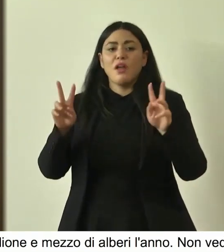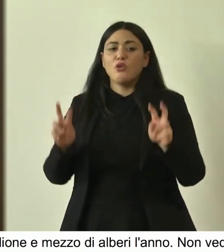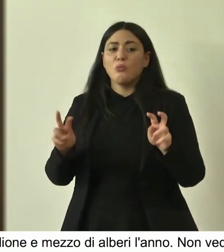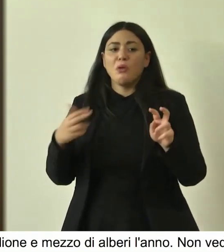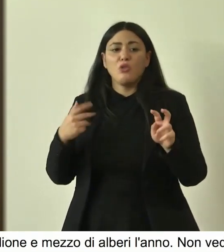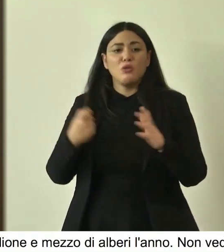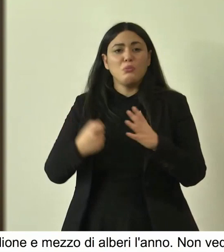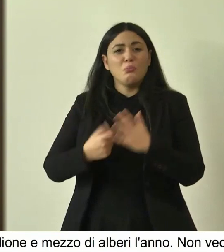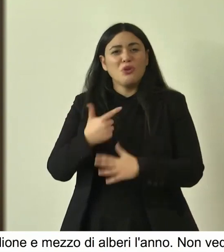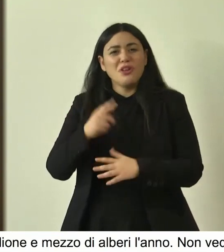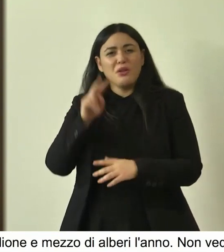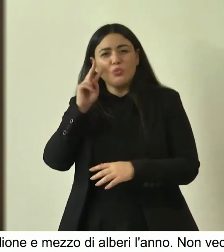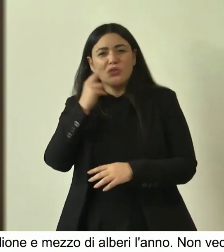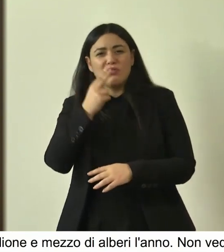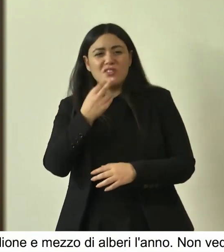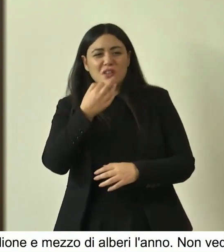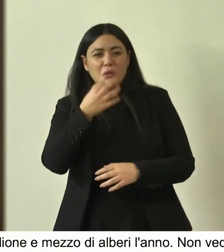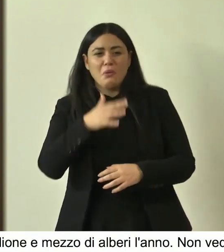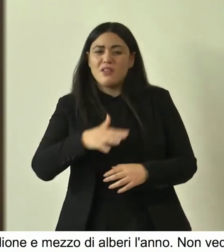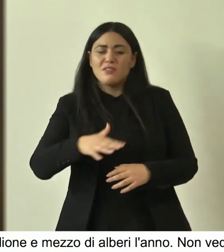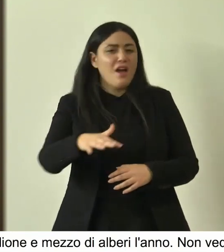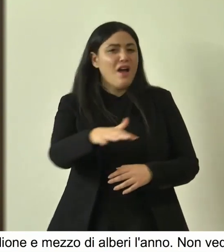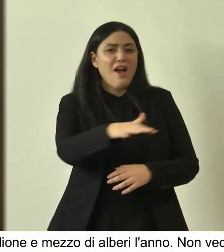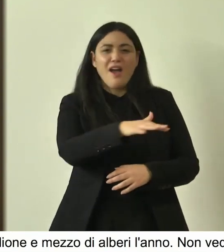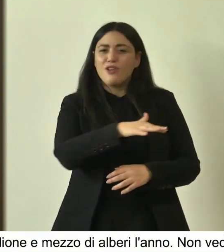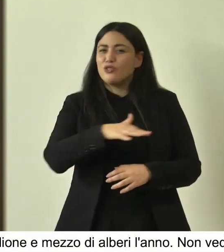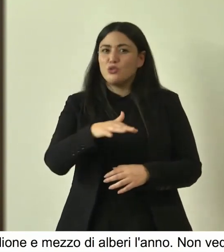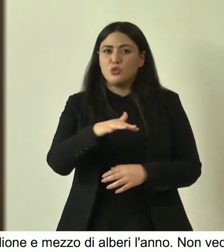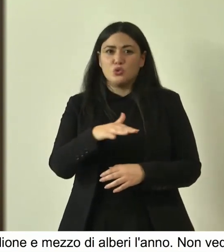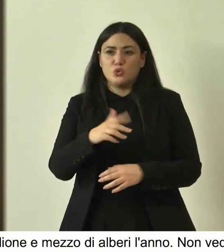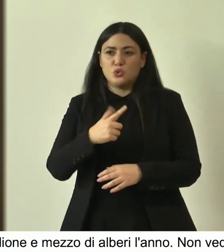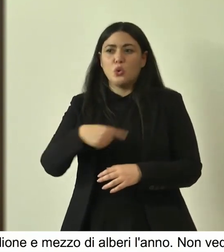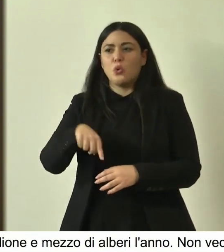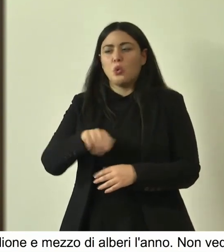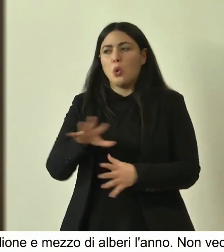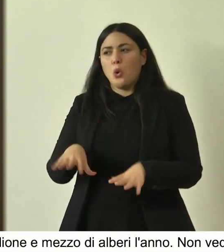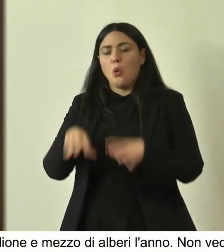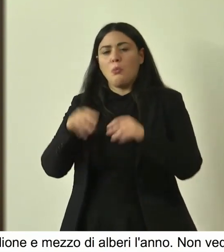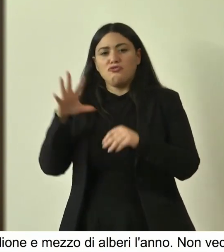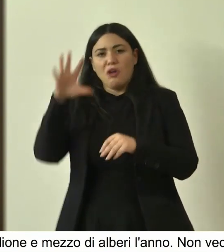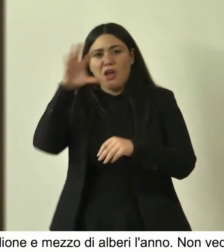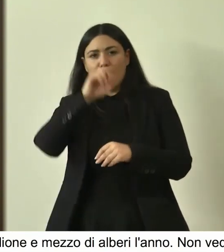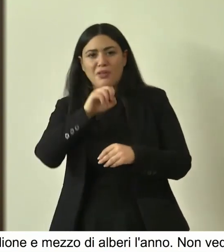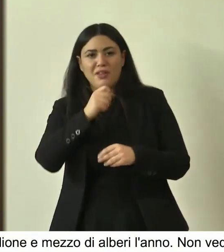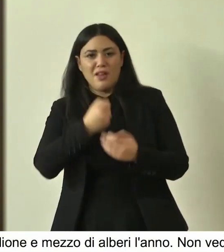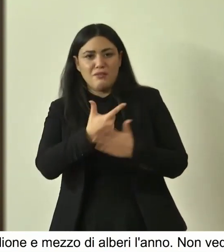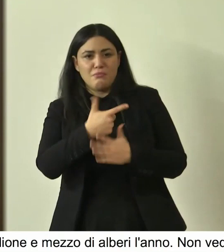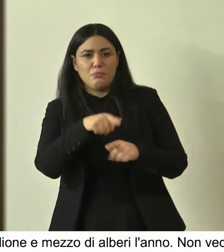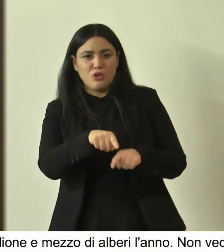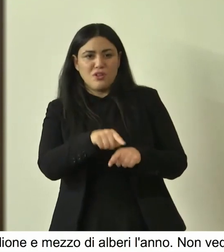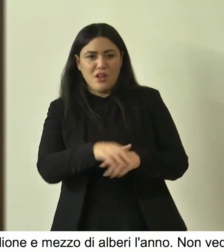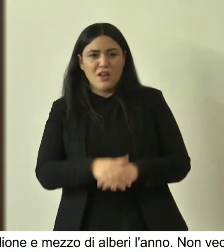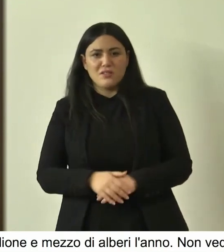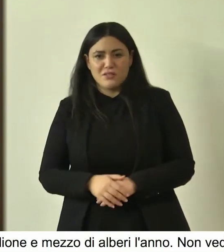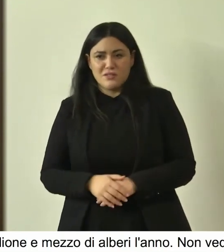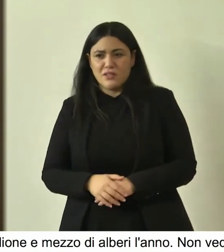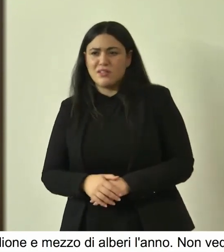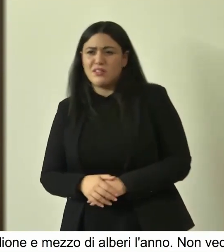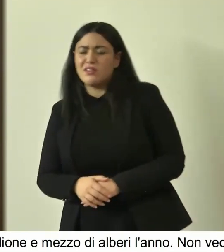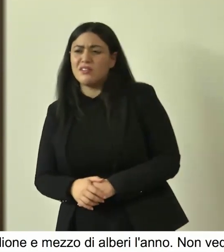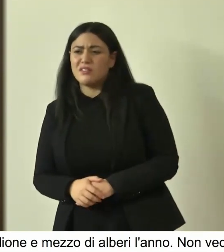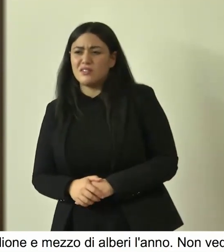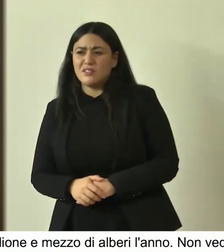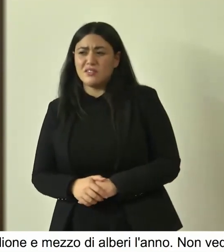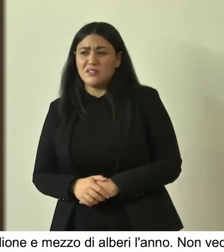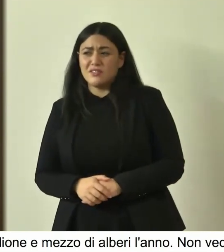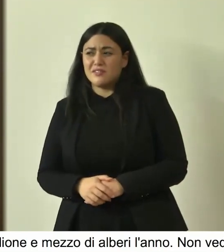verso il quale c'è una nuova sensibilità. Penso che tutti voi, soprattutto quelli che